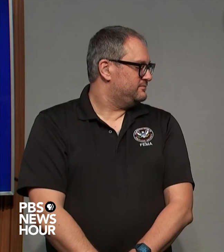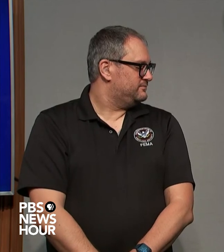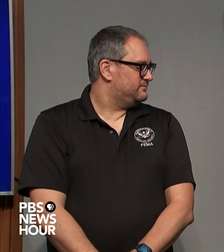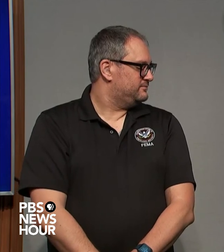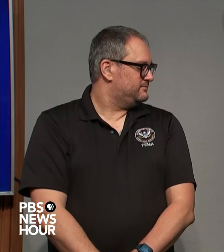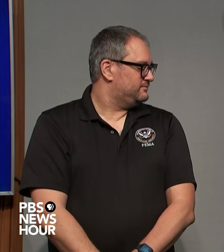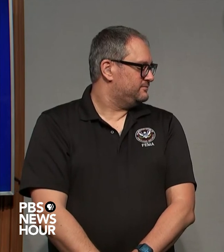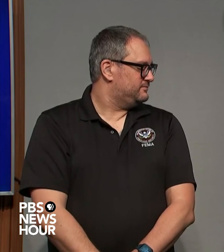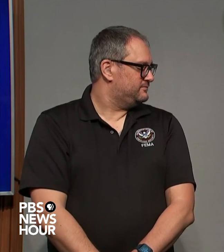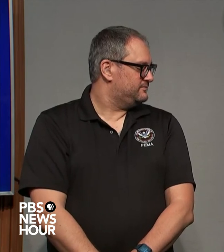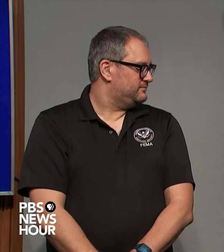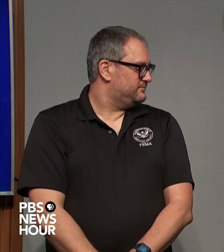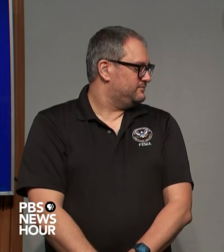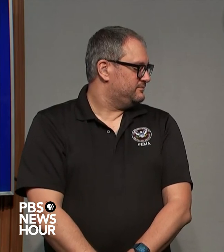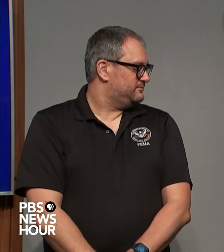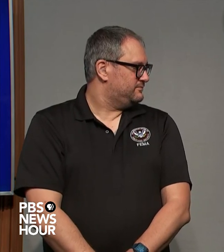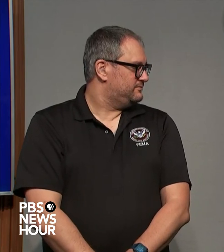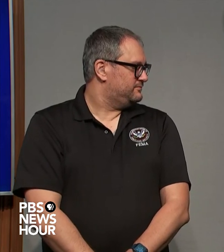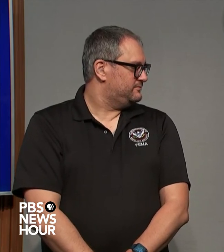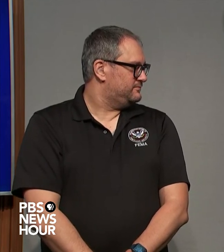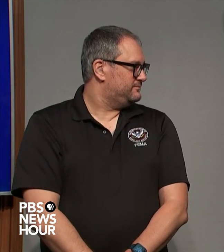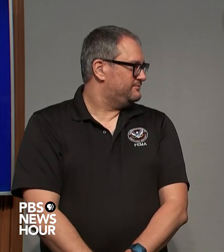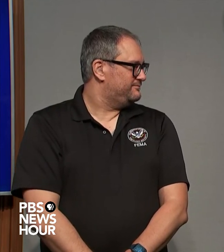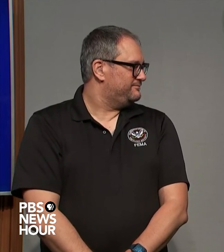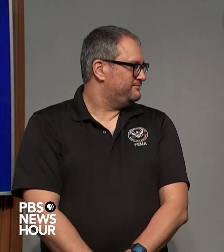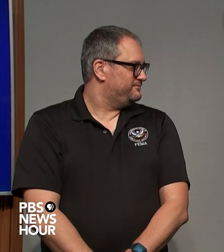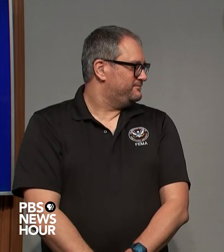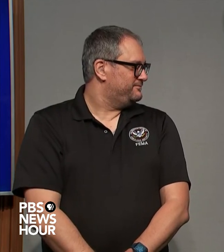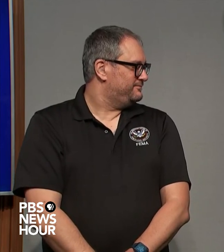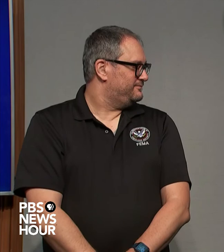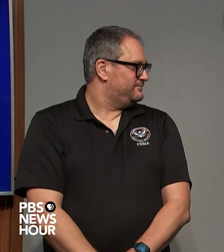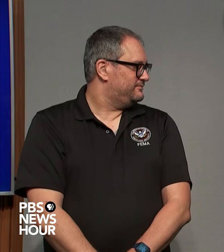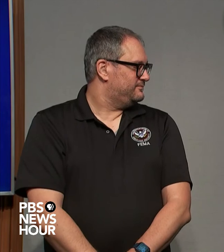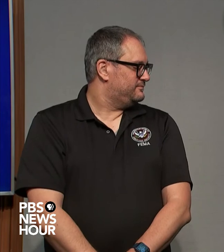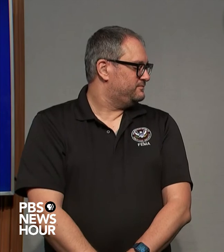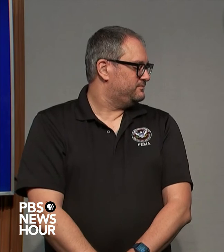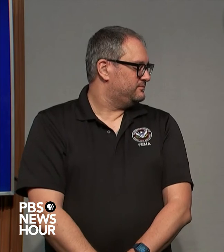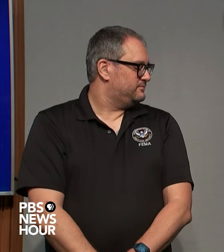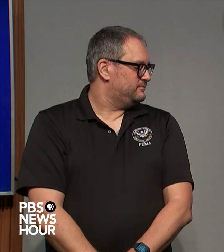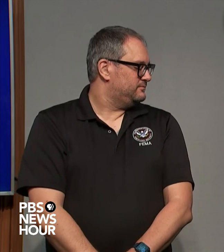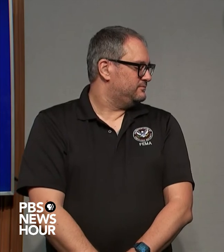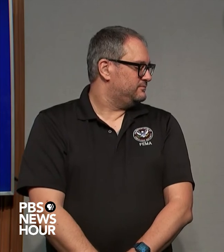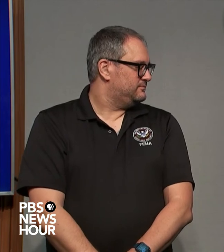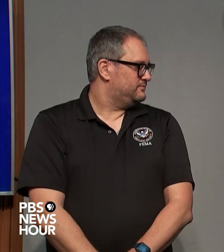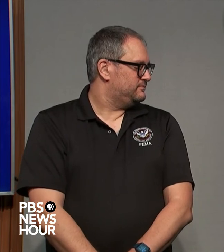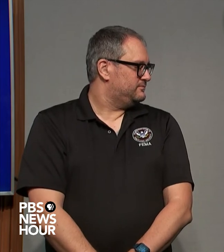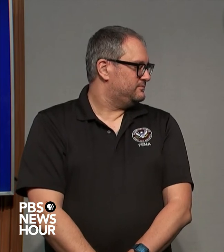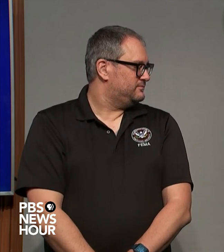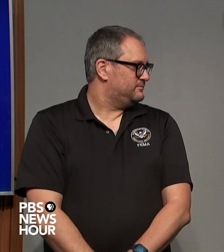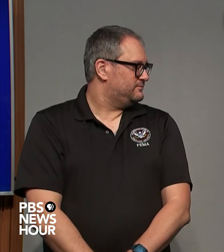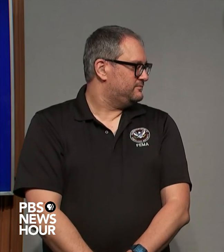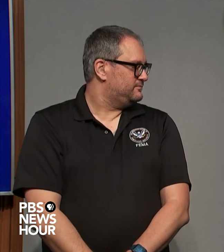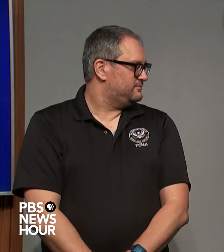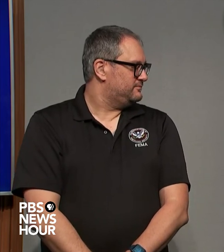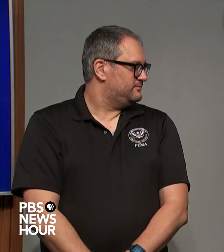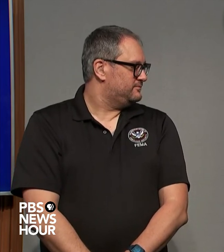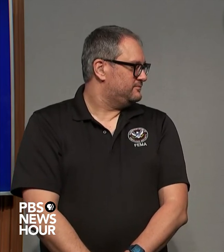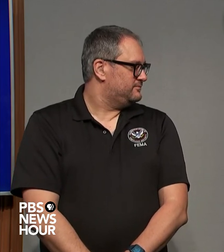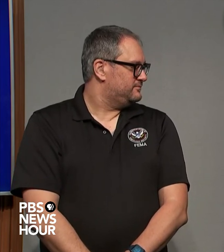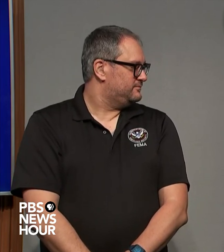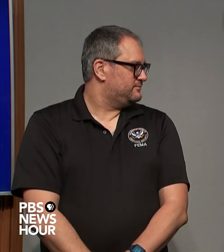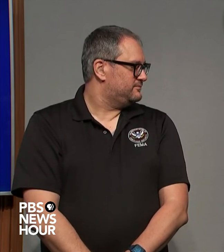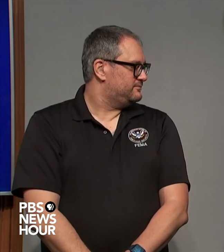tormenta también en florida tenemos 300 ambulancias y equipos médicos federales los cuales también